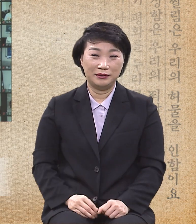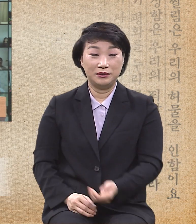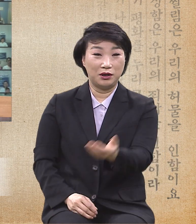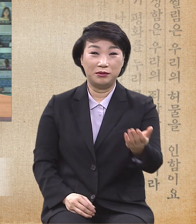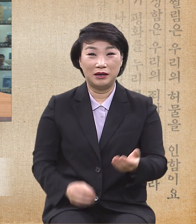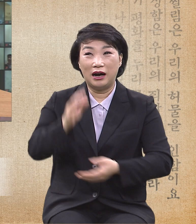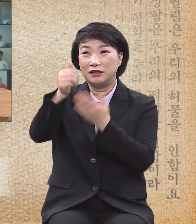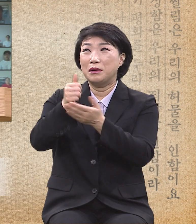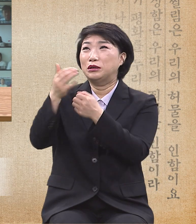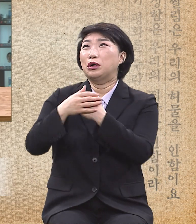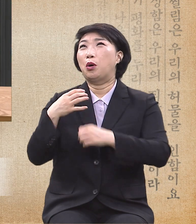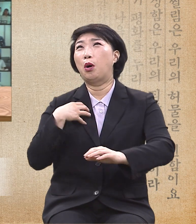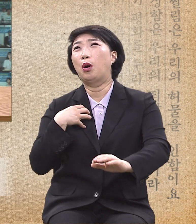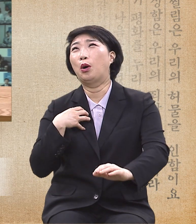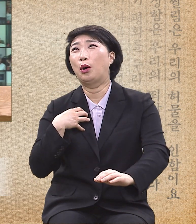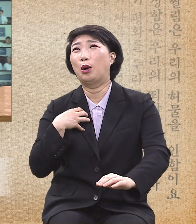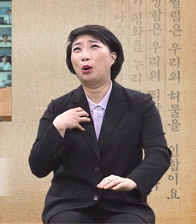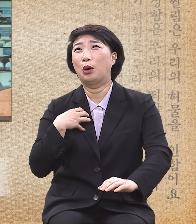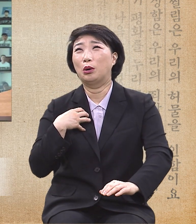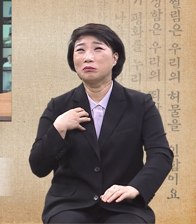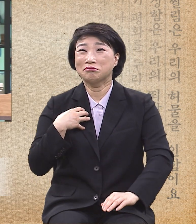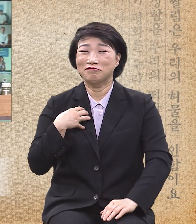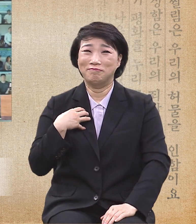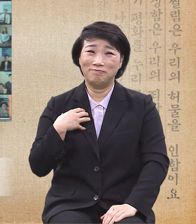어떻게 감당이 되냐 이거죠.